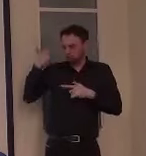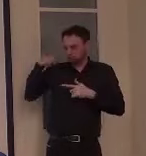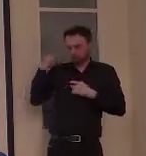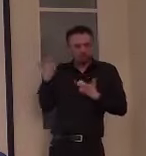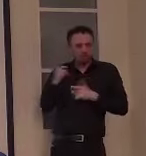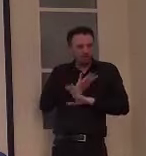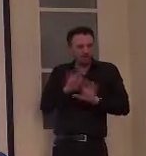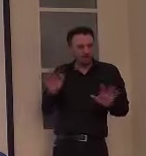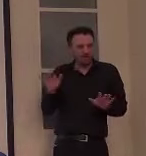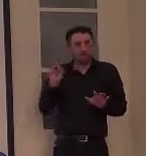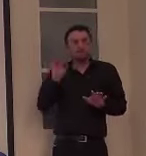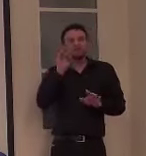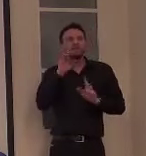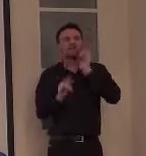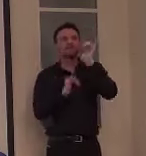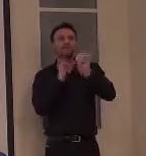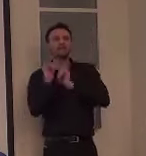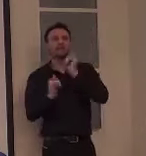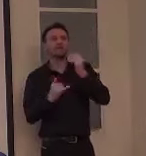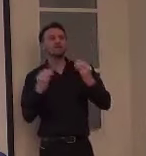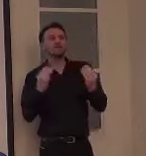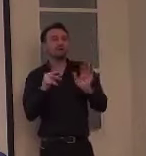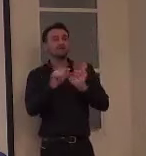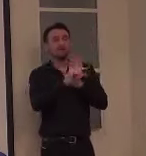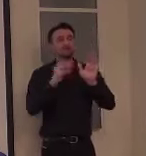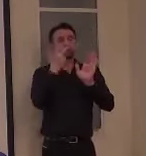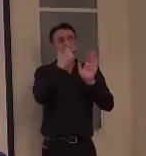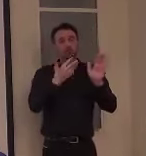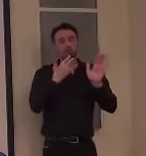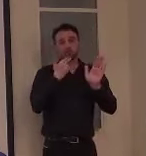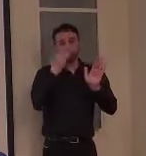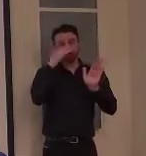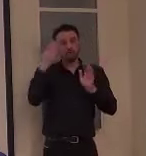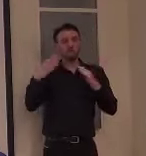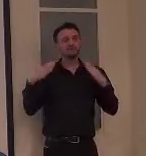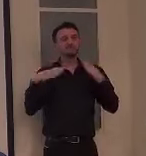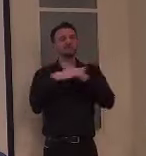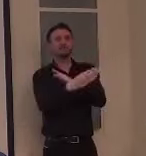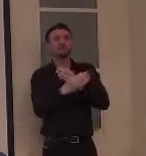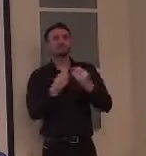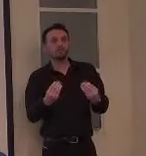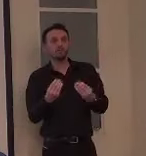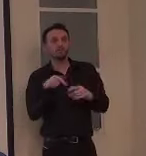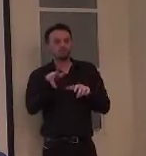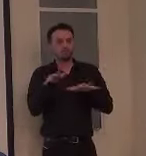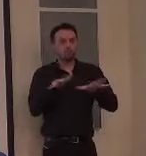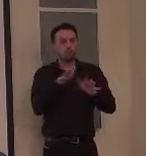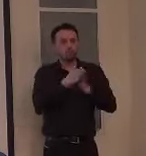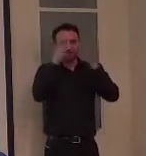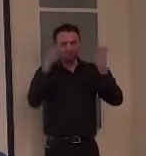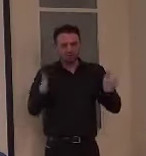no vamos a hacer una descripción de qué pasa para la resolución y transversal porque fue momento